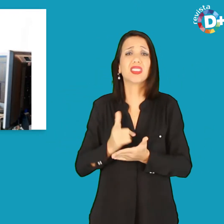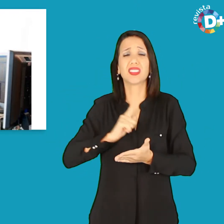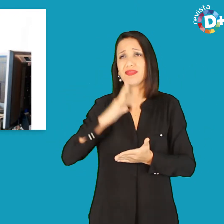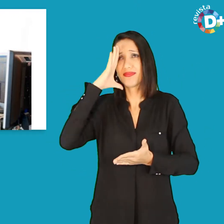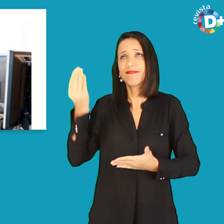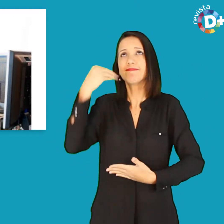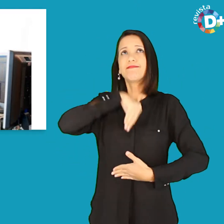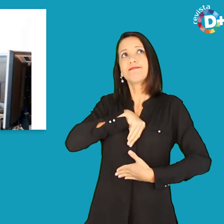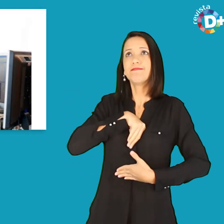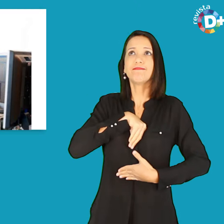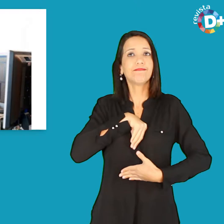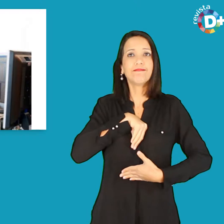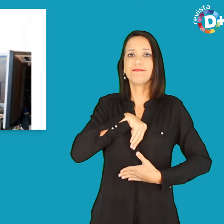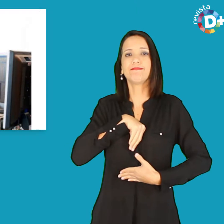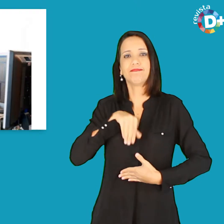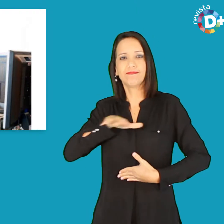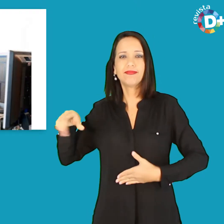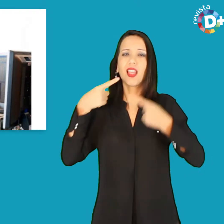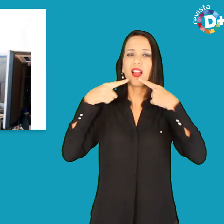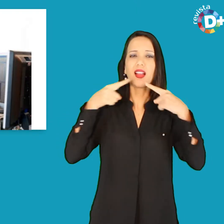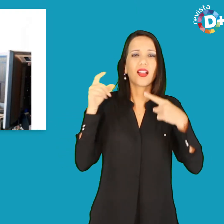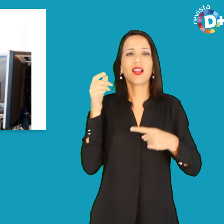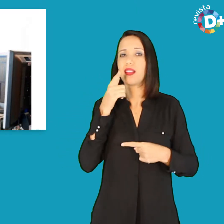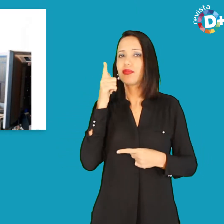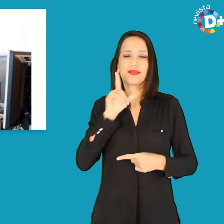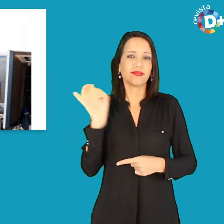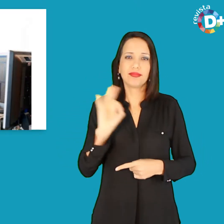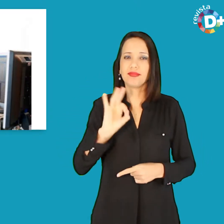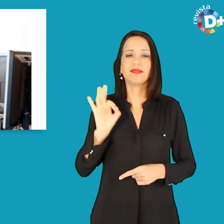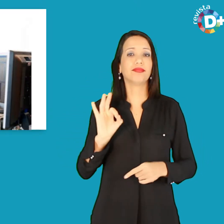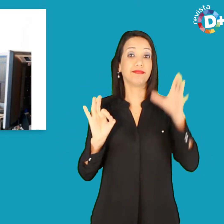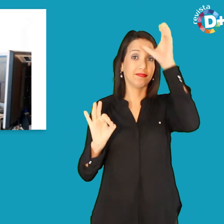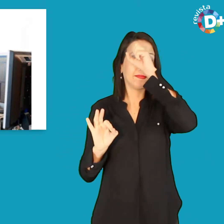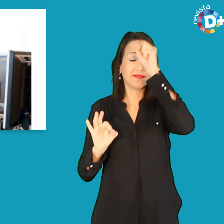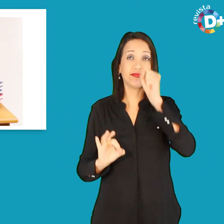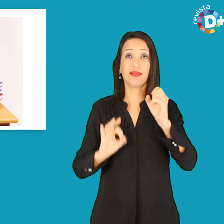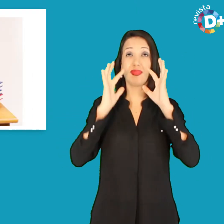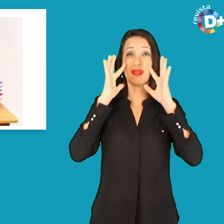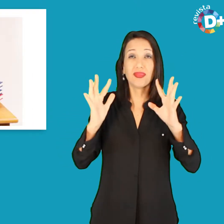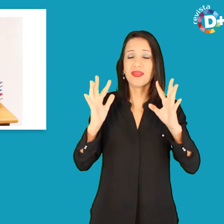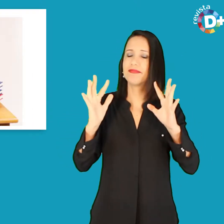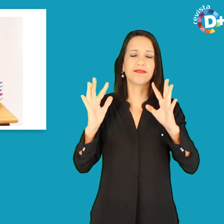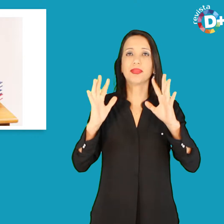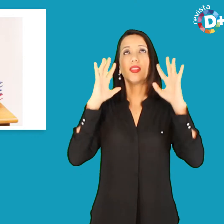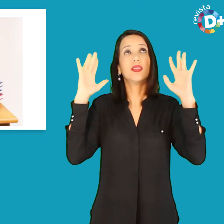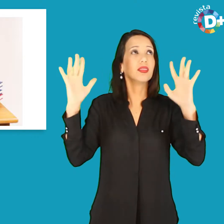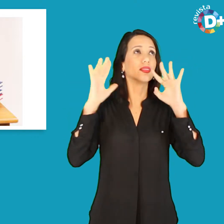Quantas crianças diz que reclamam não conseguirem aprender e nem prestar atenção na aula, se comparam com os amigos e se